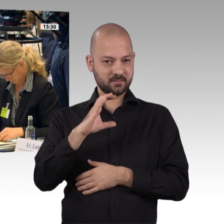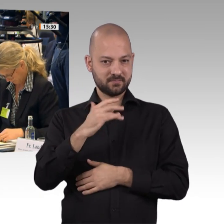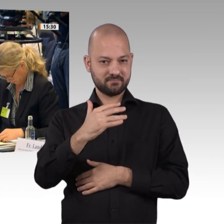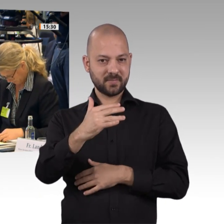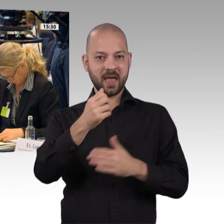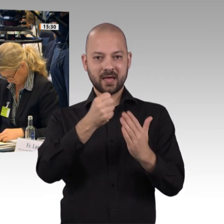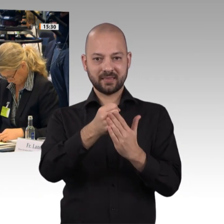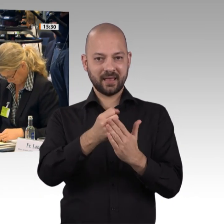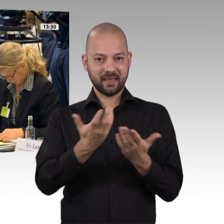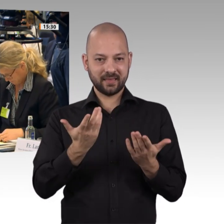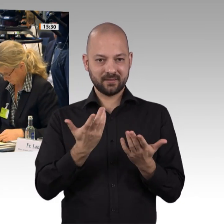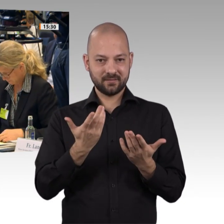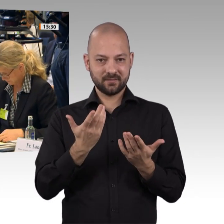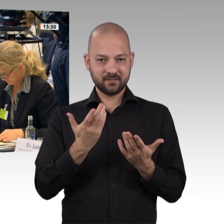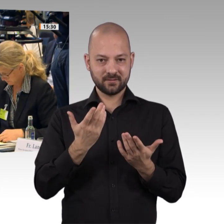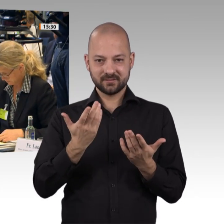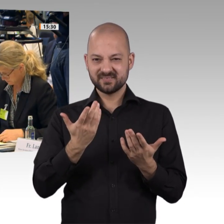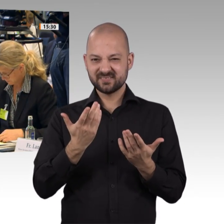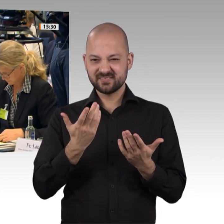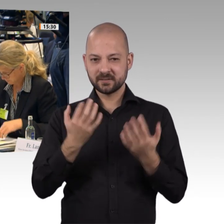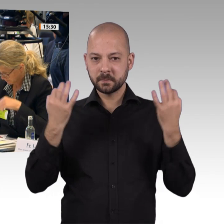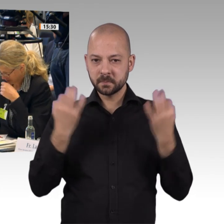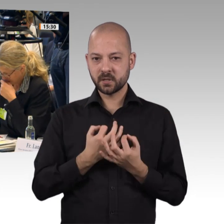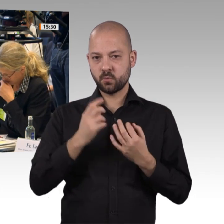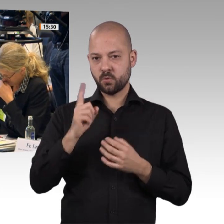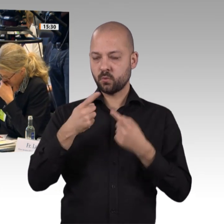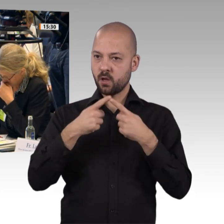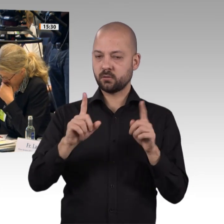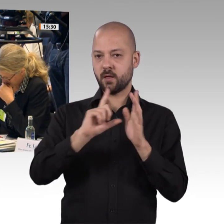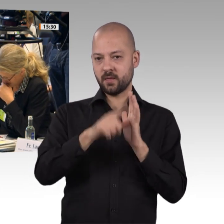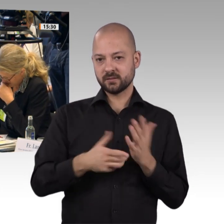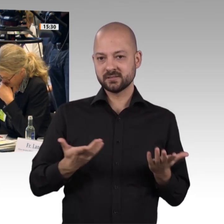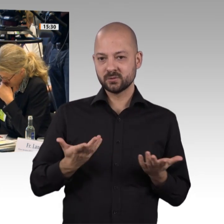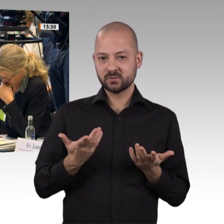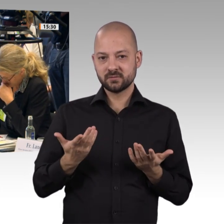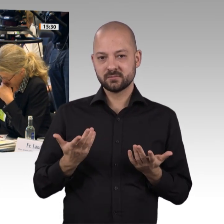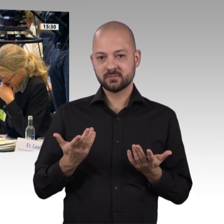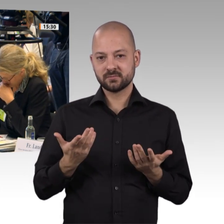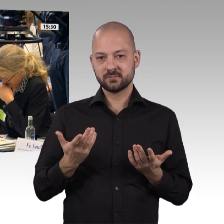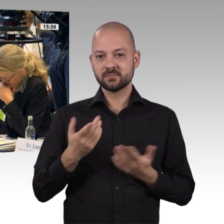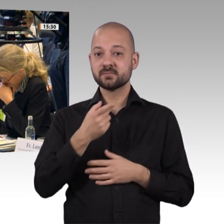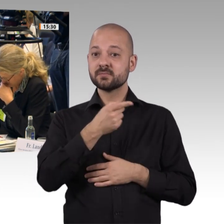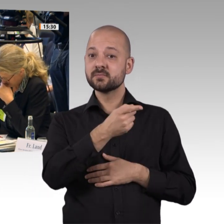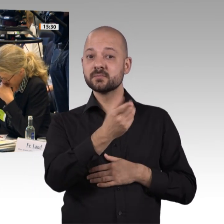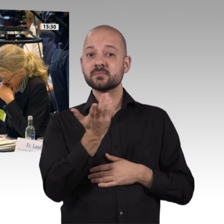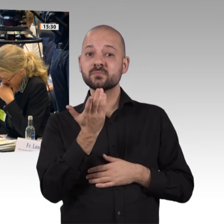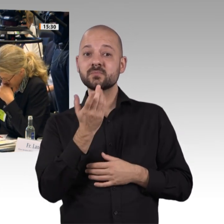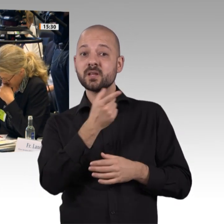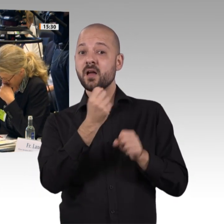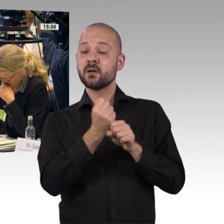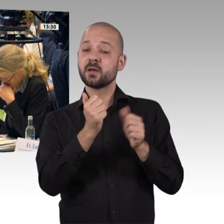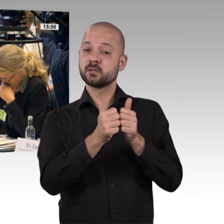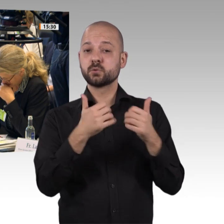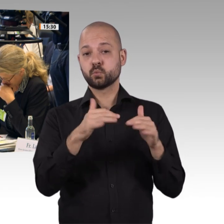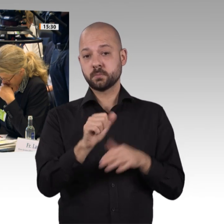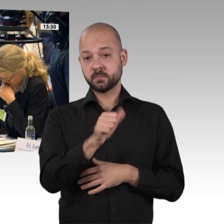von Rehabilitationsträgern wird die Arbeitsassistenz ein Berufsleben lang gezahlt. Das ist keine Leistung, die für 2 Jahre oder 3 Jahre